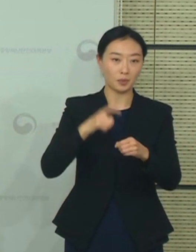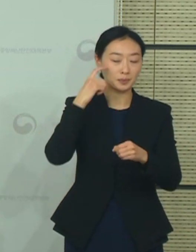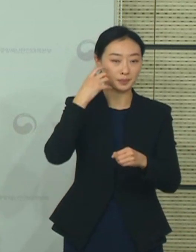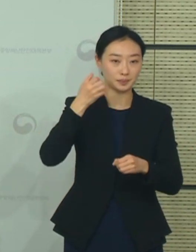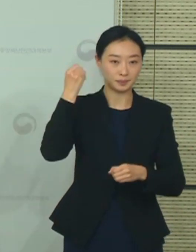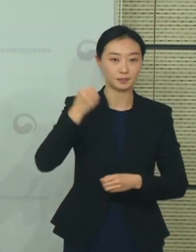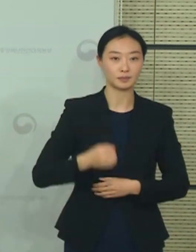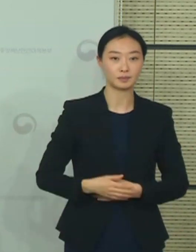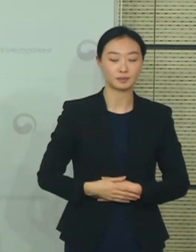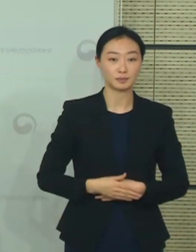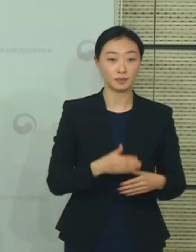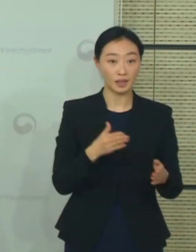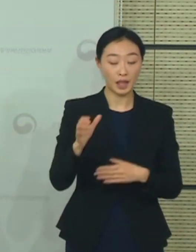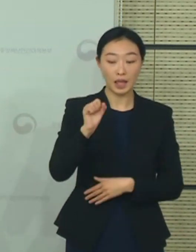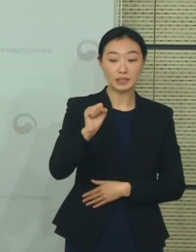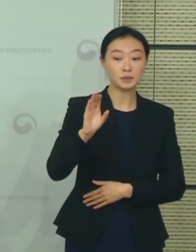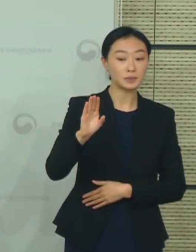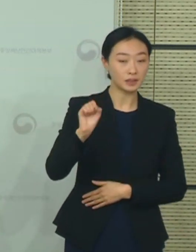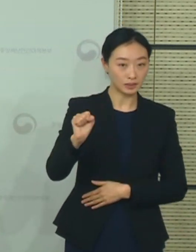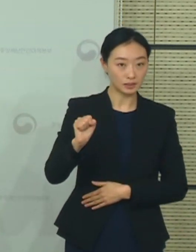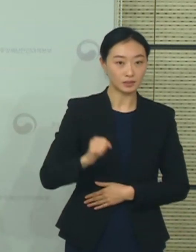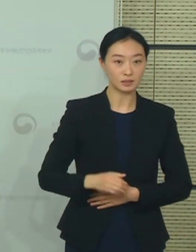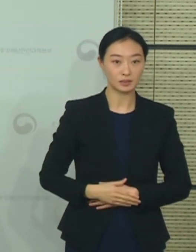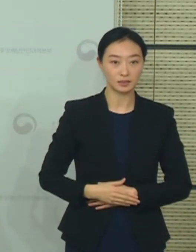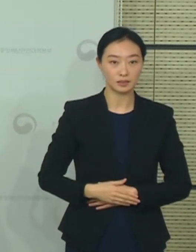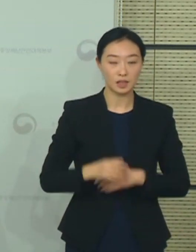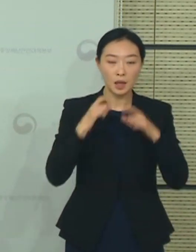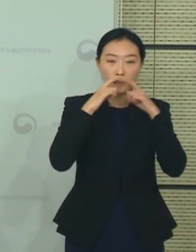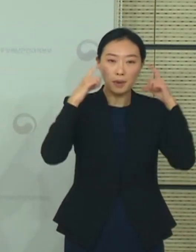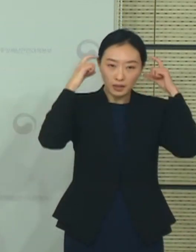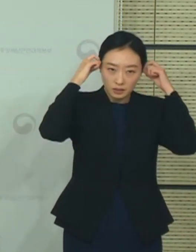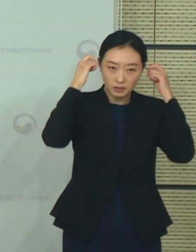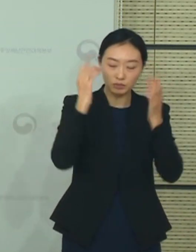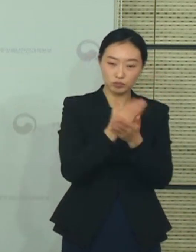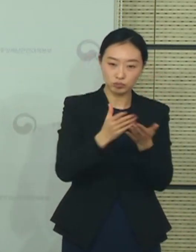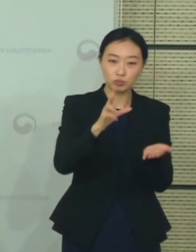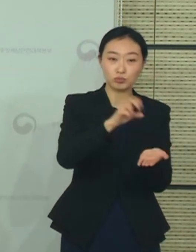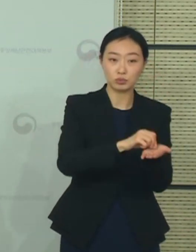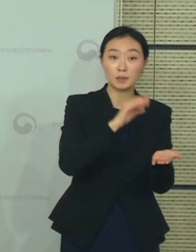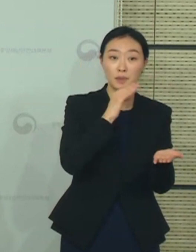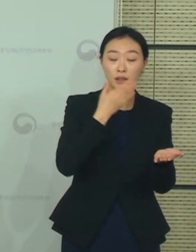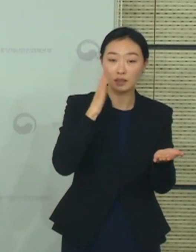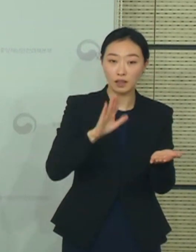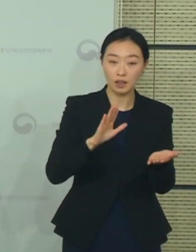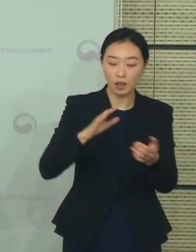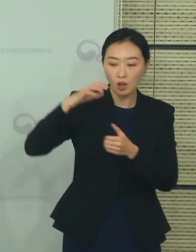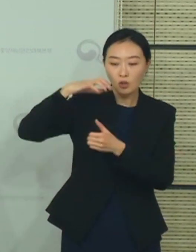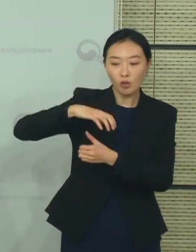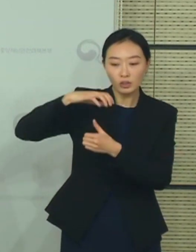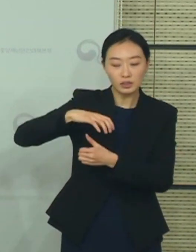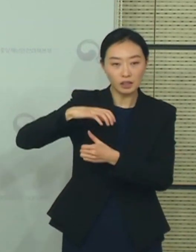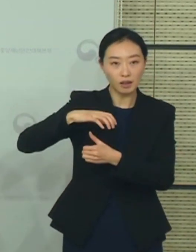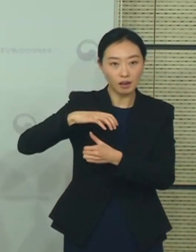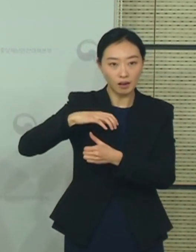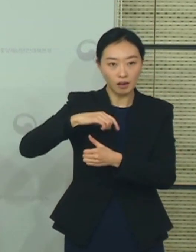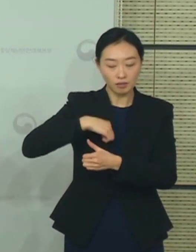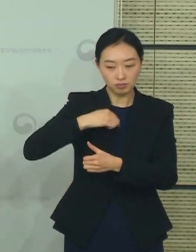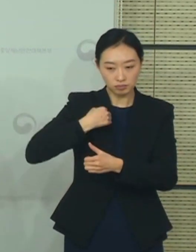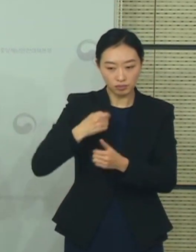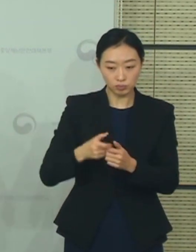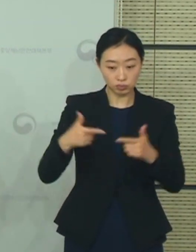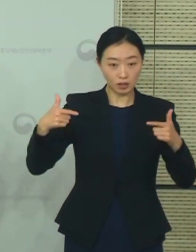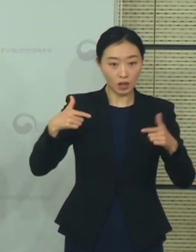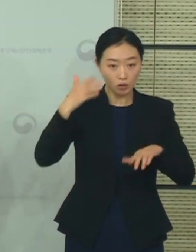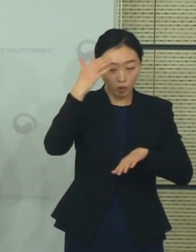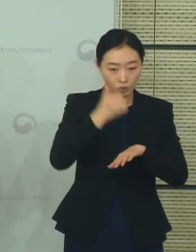네, SBS 기자님. 네, SBS 화강윤입니다. 그 마스크도 문제인데 이제 격리자 늘어나면서 마트의 사재기 증상 일부 국제적으로 일어나고 있는